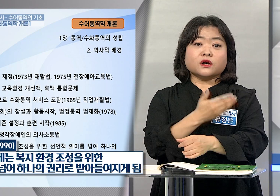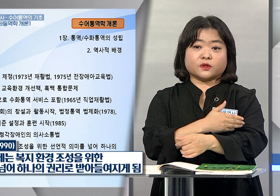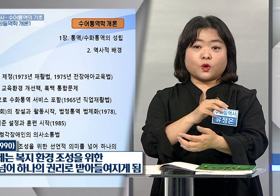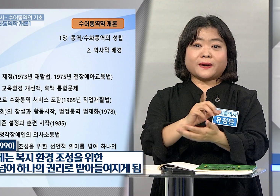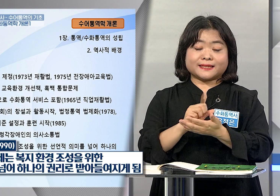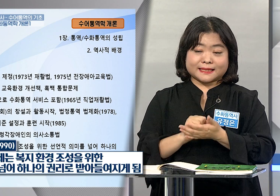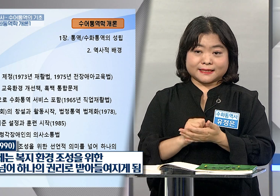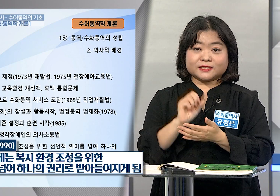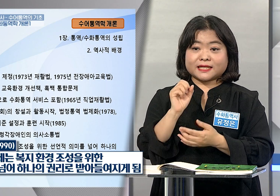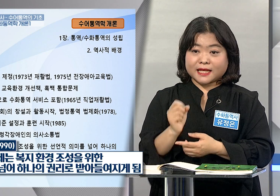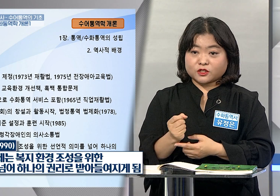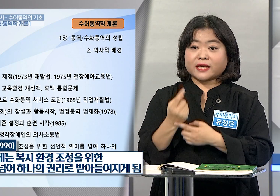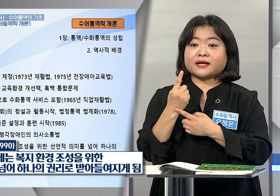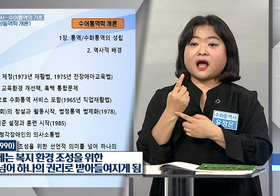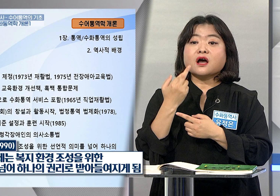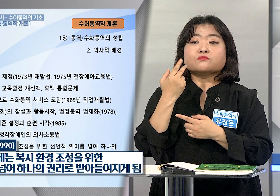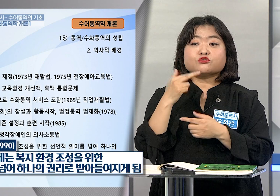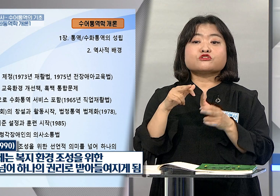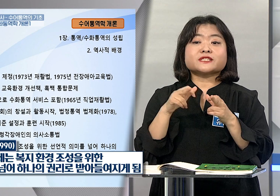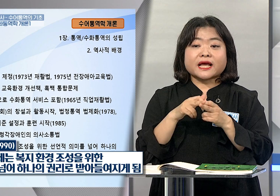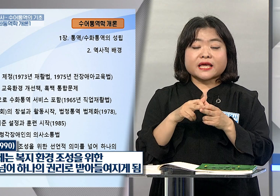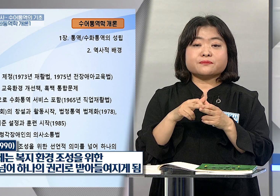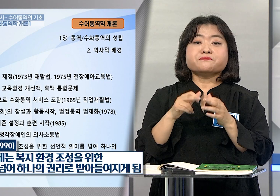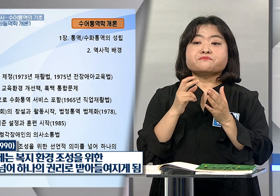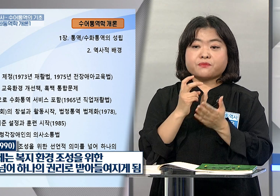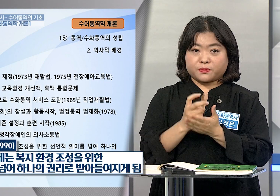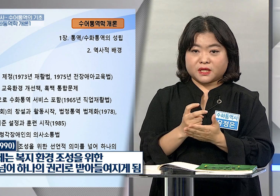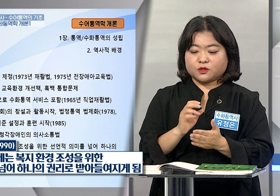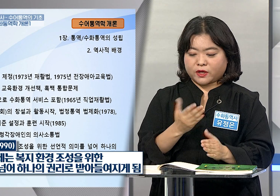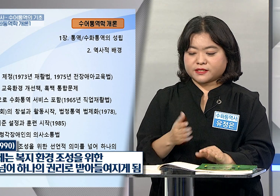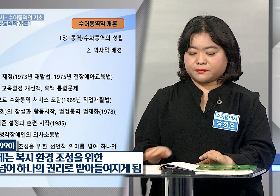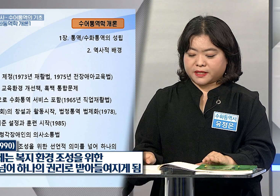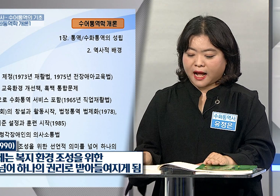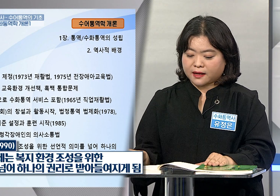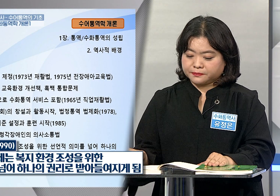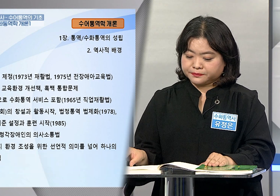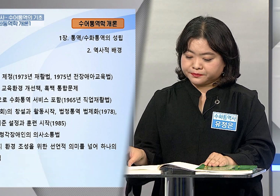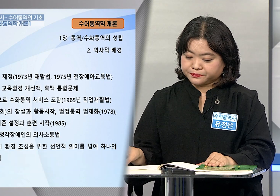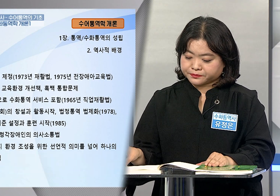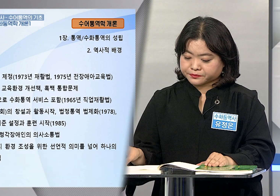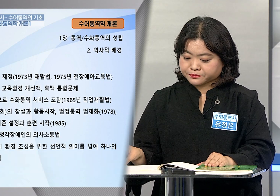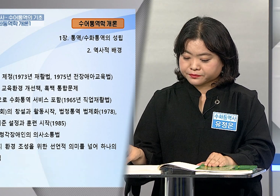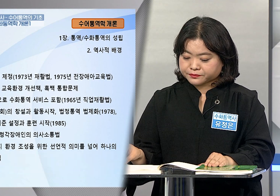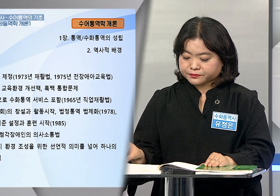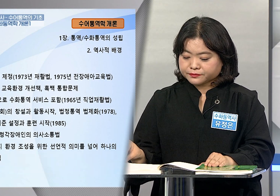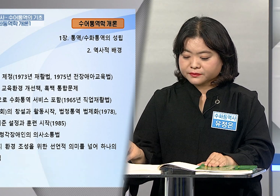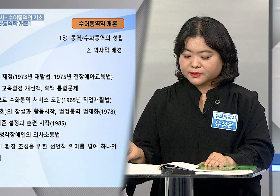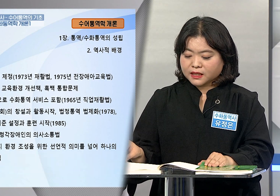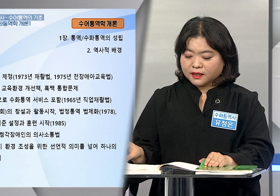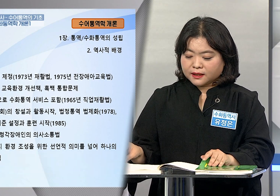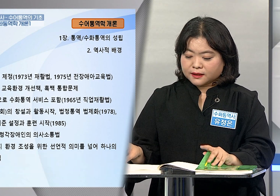하나의 권리로 받아들여지게 되는 계기가 미국 장애인법이 되겠습니다.